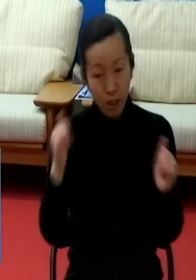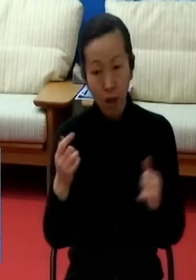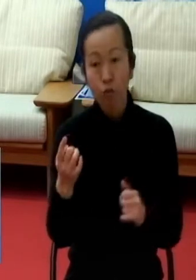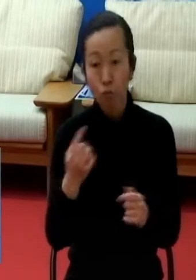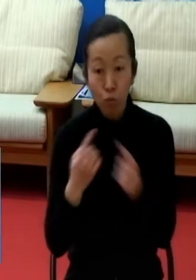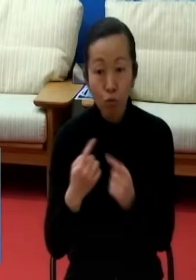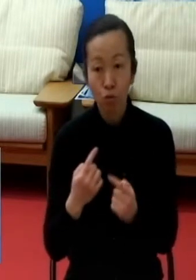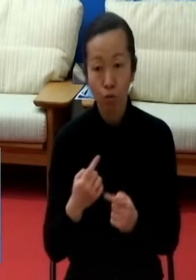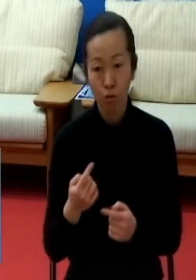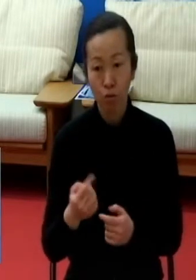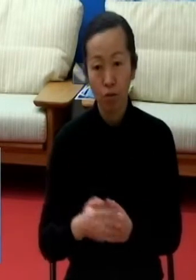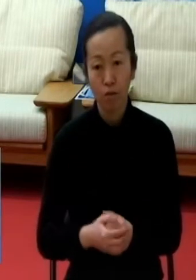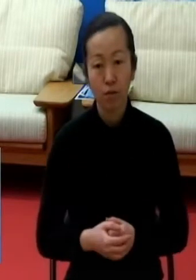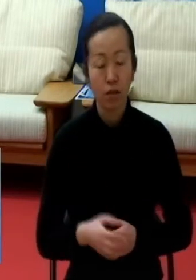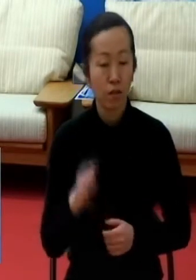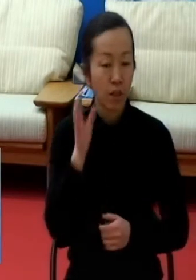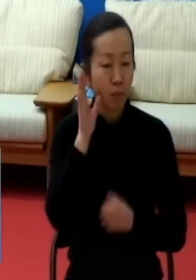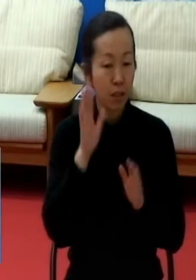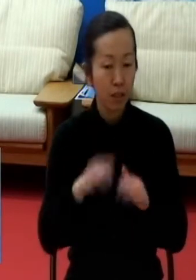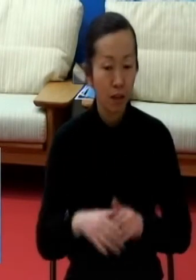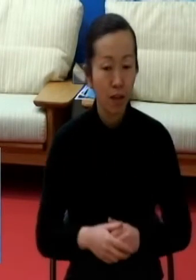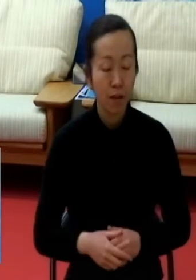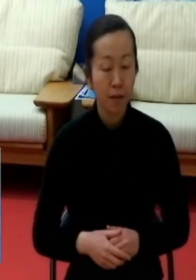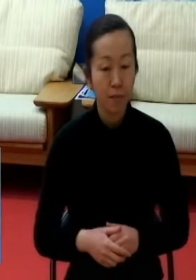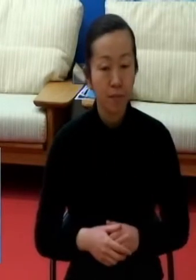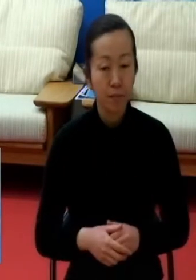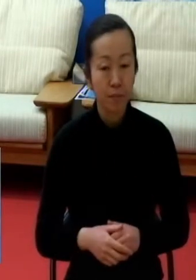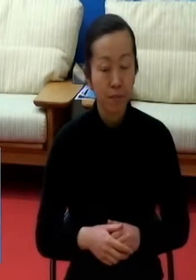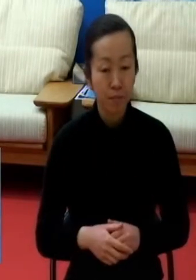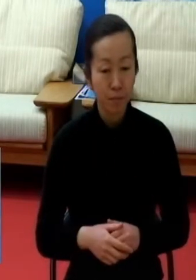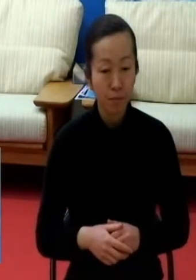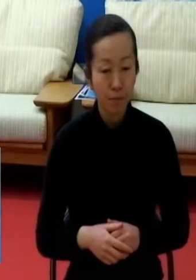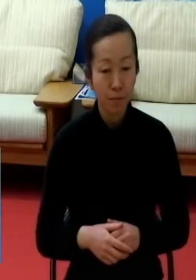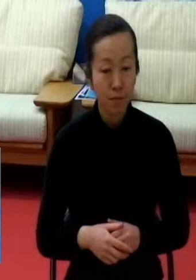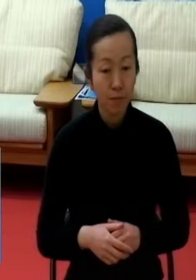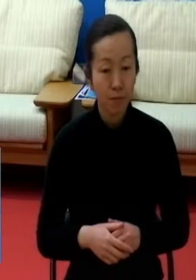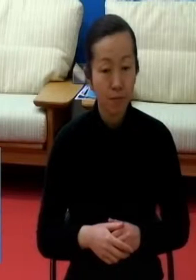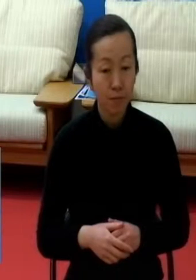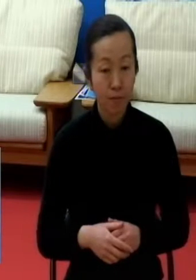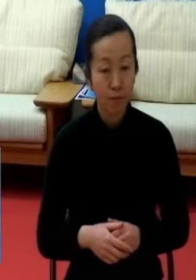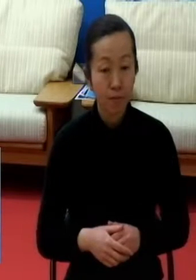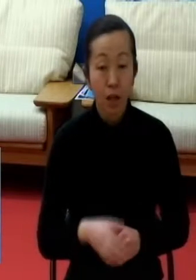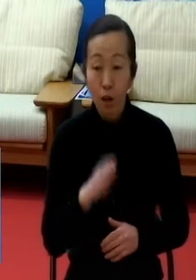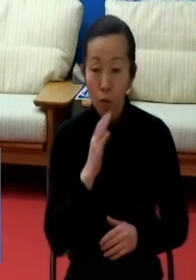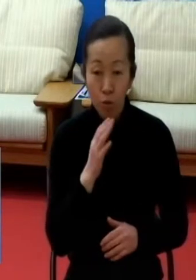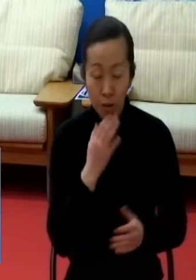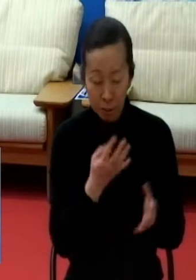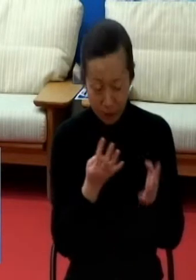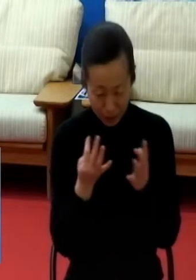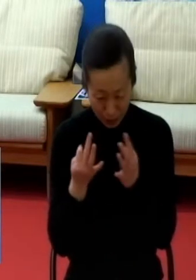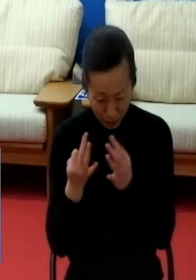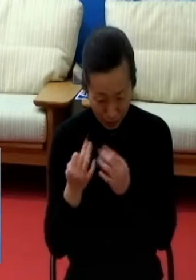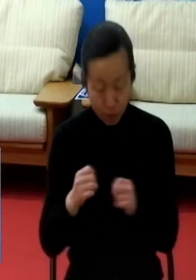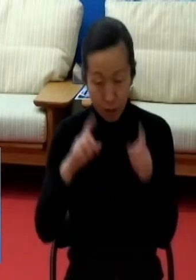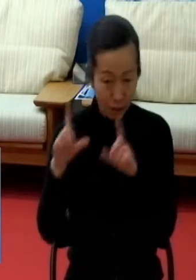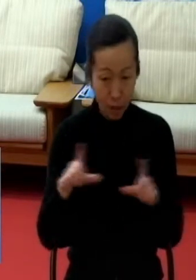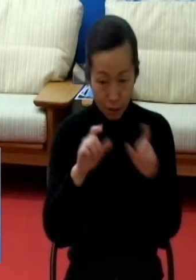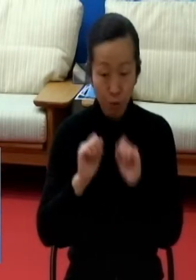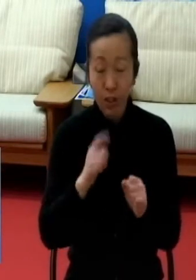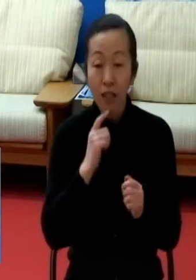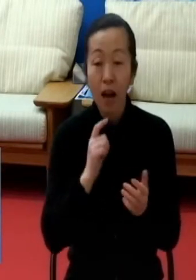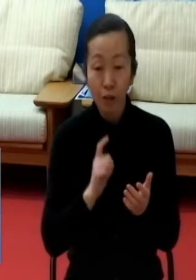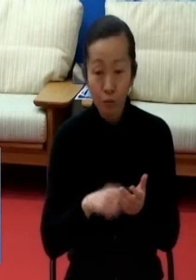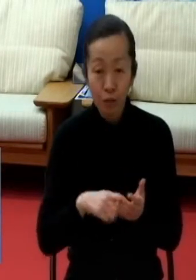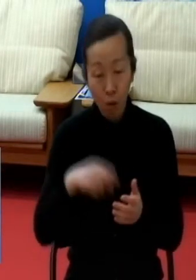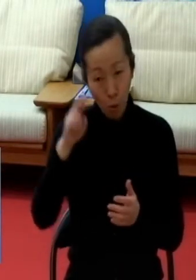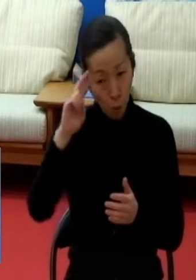살기 좋은 그 오키나와에서 왜 정신이 돌아가지고 돌아온 사람이 그렇게 많이 올까? 本当にあんなに暮らしやすい沖縄でど